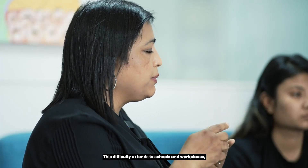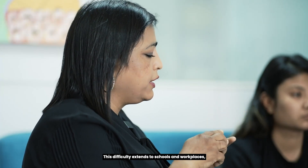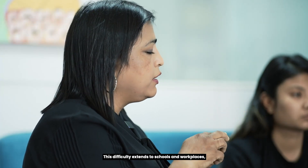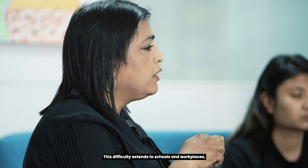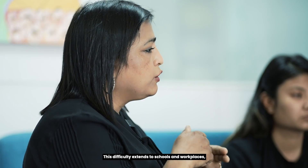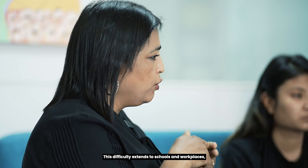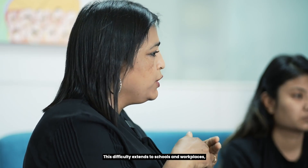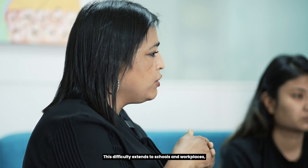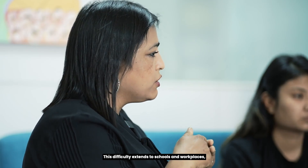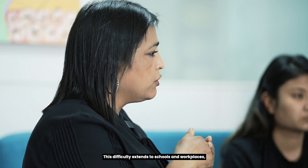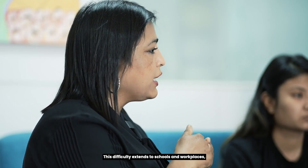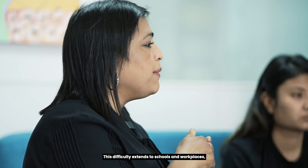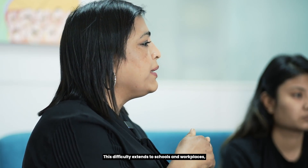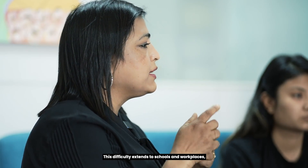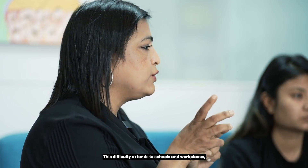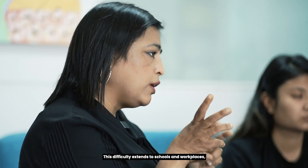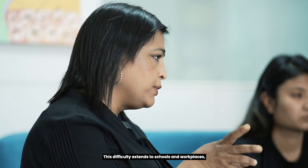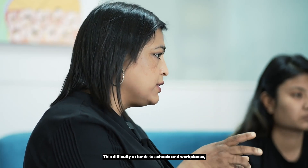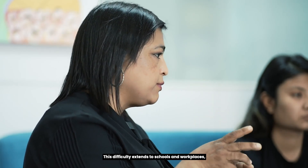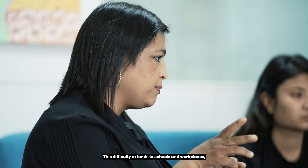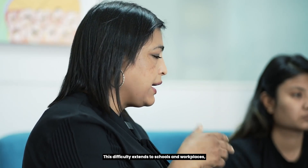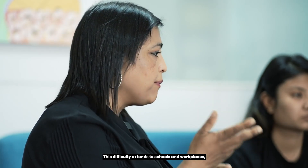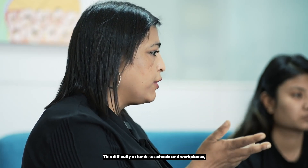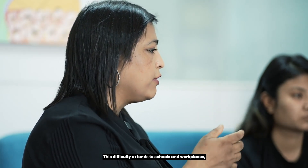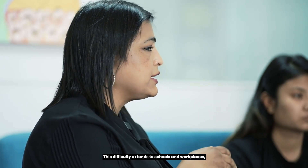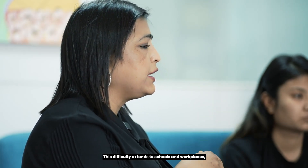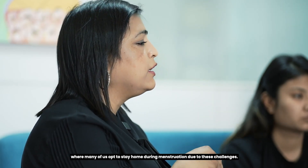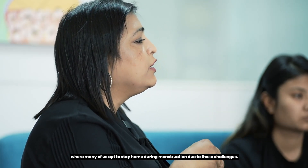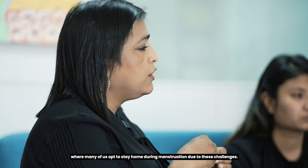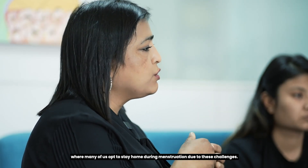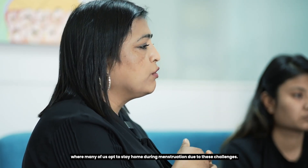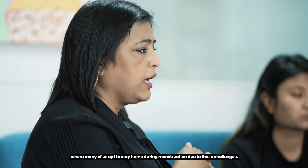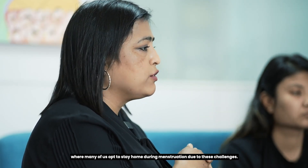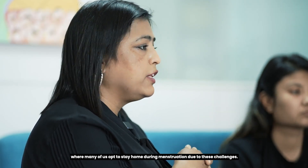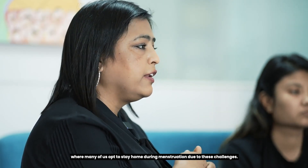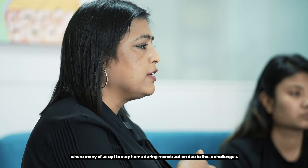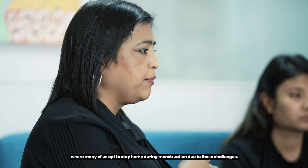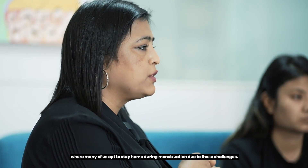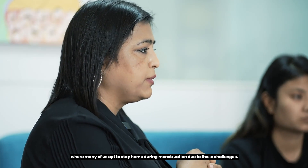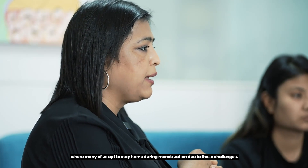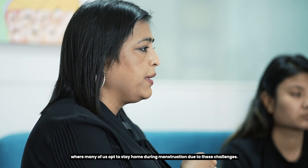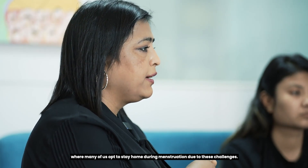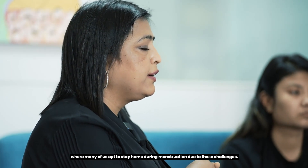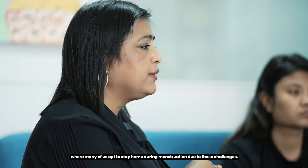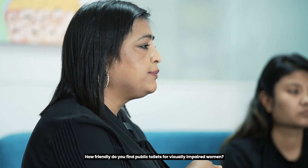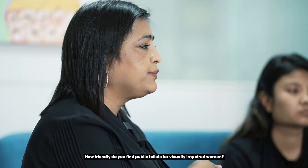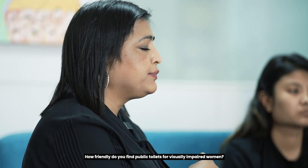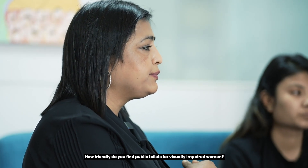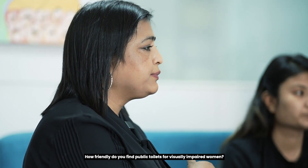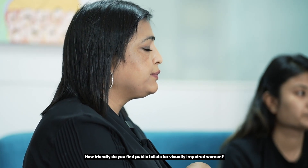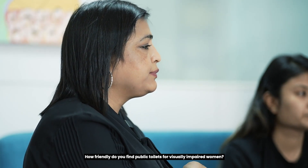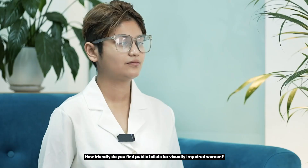जब गरिन्छ भने त्यो मेन्स्ट्रुएसनको टाइममा चाहिँ जब नमा काम गर्नु नजाने, यस्तो कुराहरू चाहिँ धेरै छ हाम्रो समुदायमा.